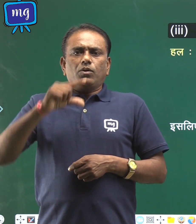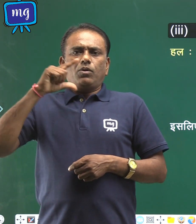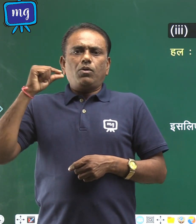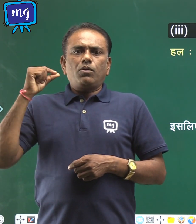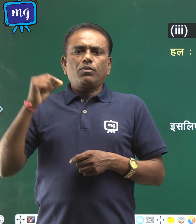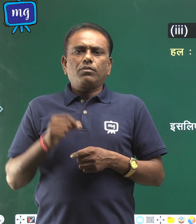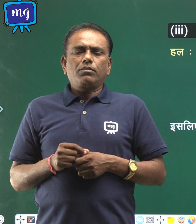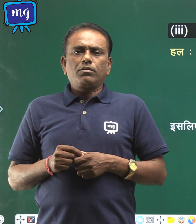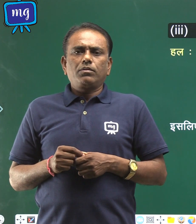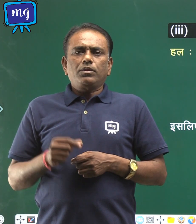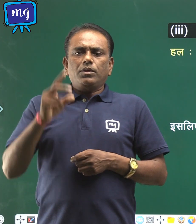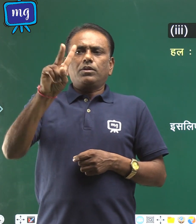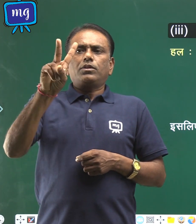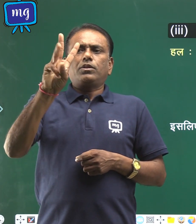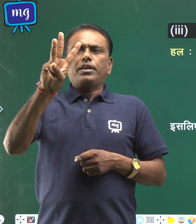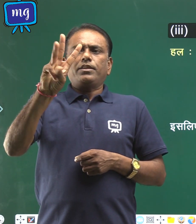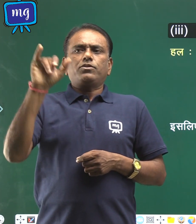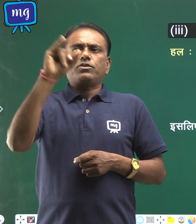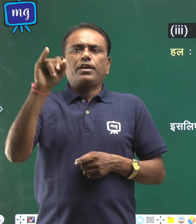और 36